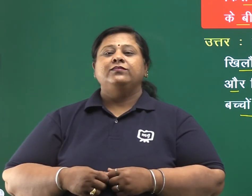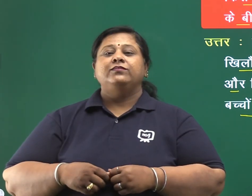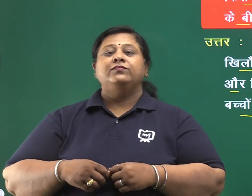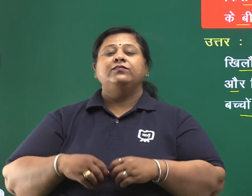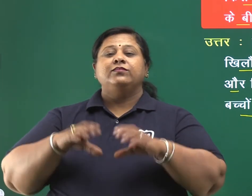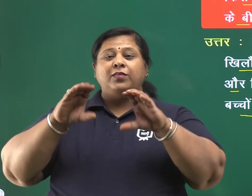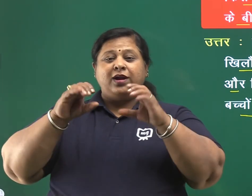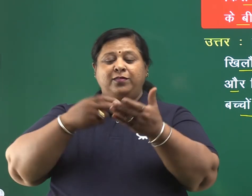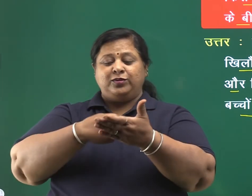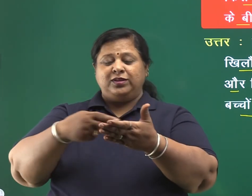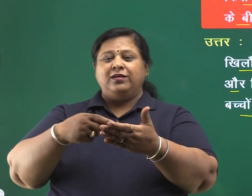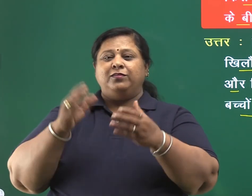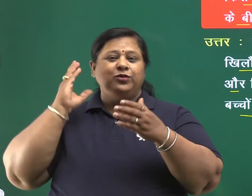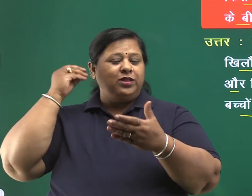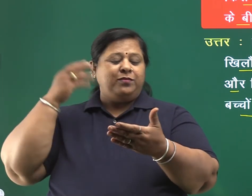पाठ्य पुस्तक वसंत